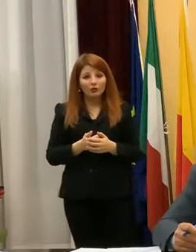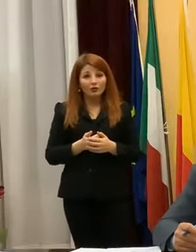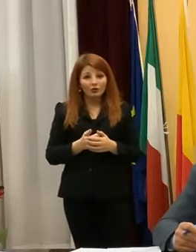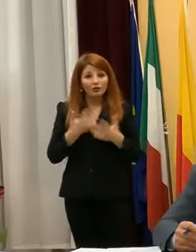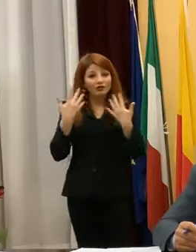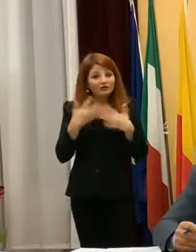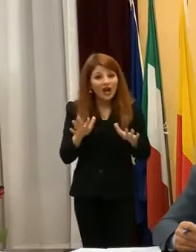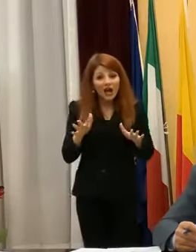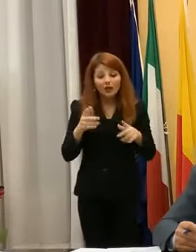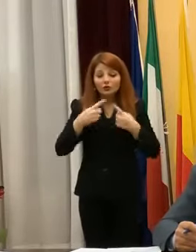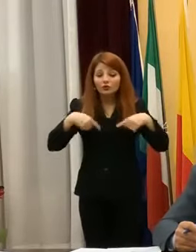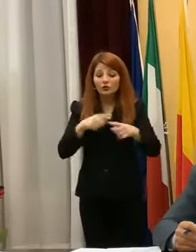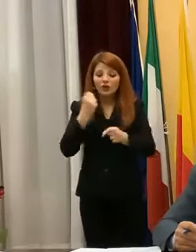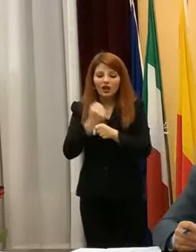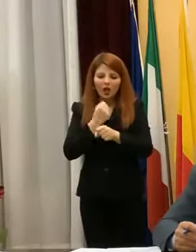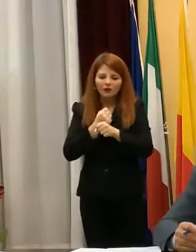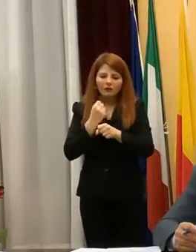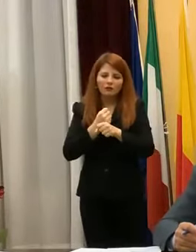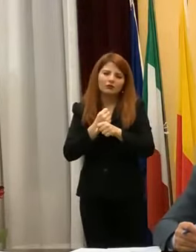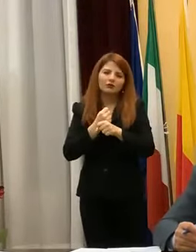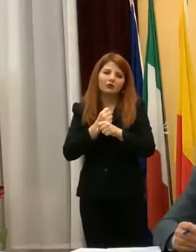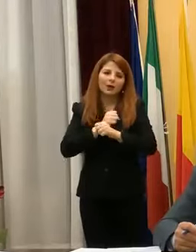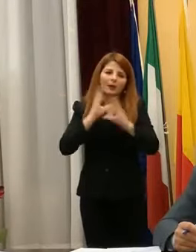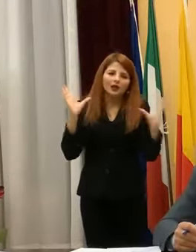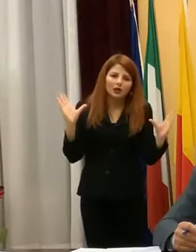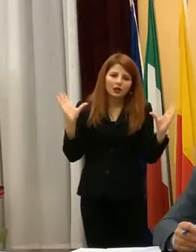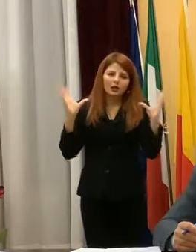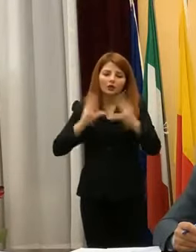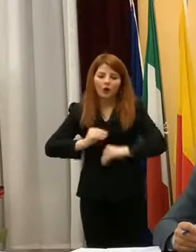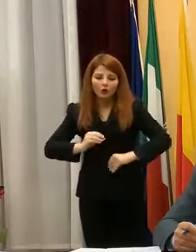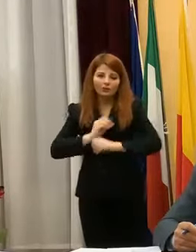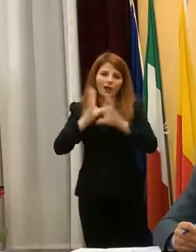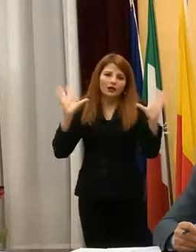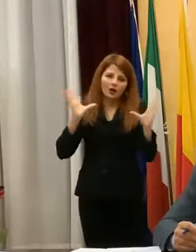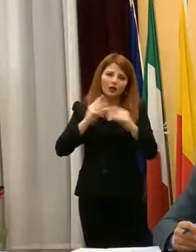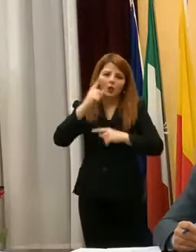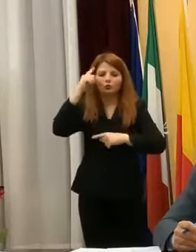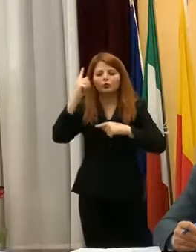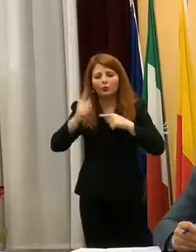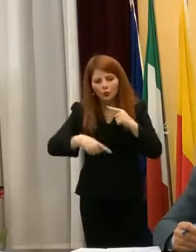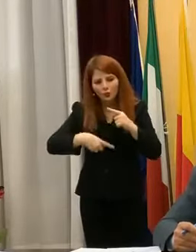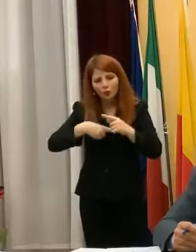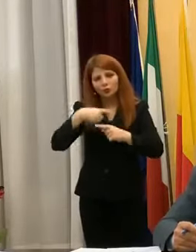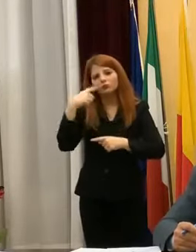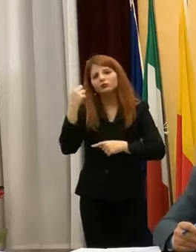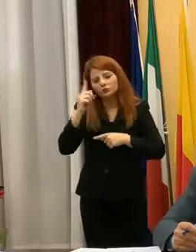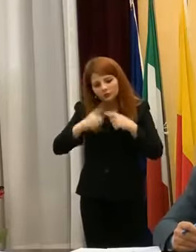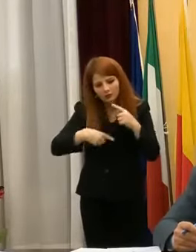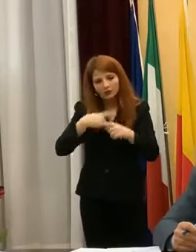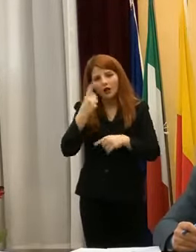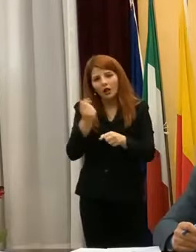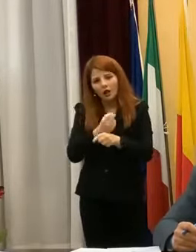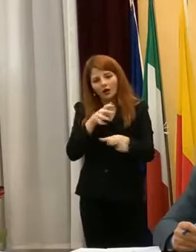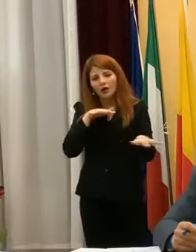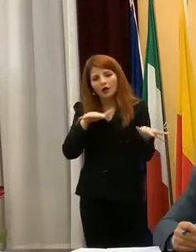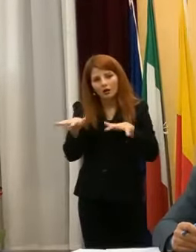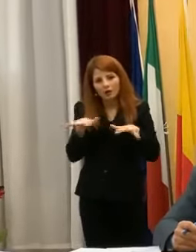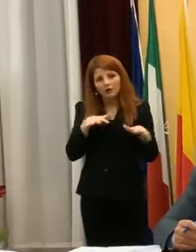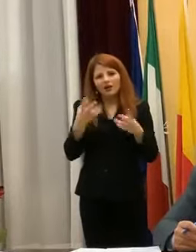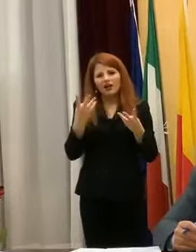e l'altro, e le mie assenze, guardate, che erano dovute molto a questo, al lavoro che abbiamo